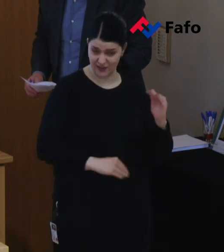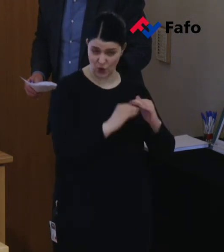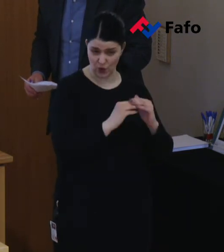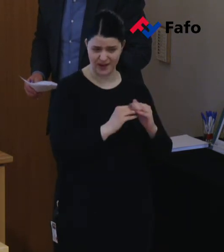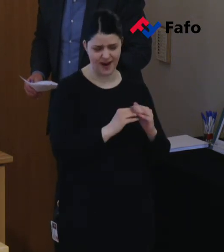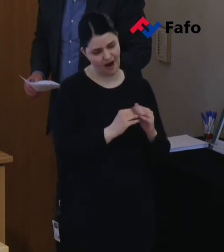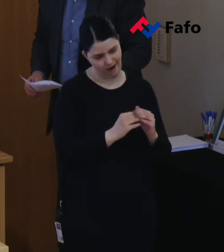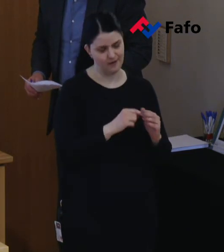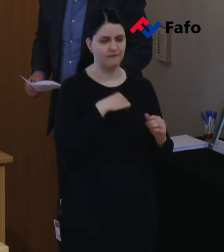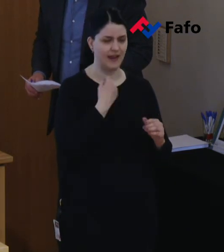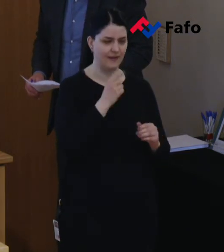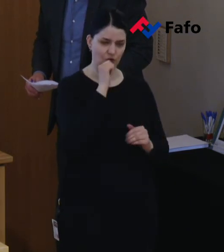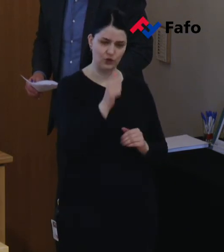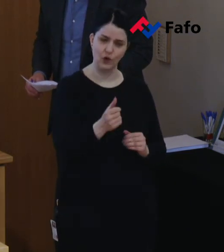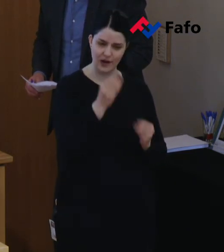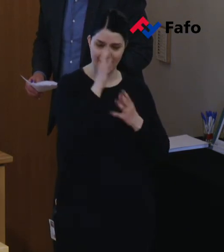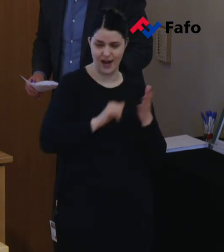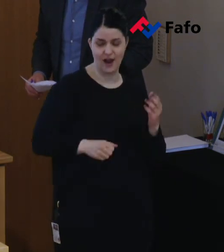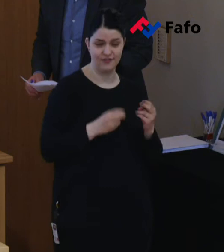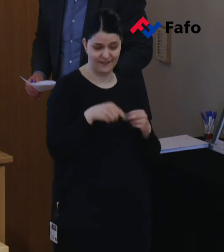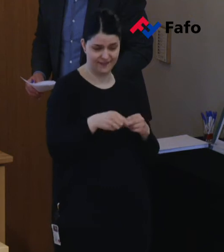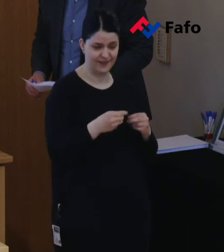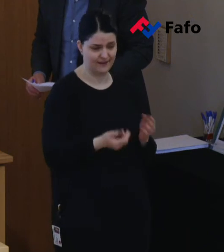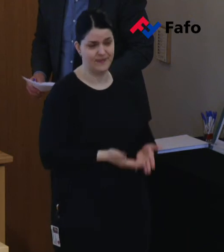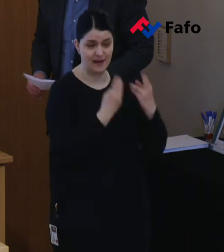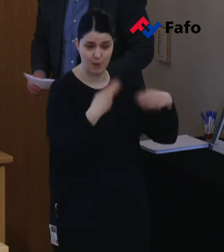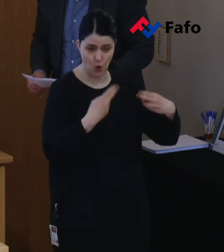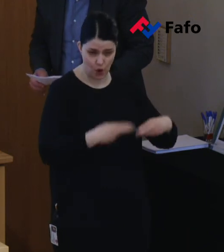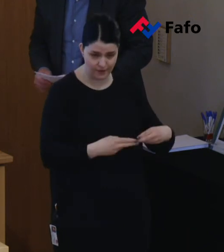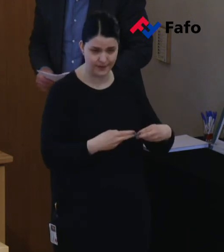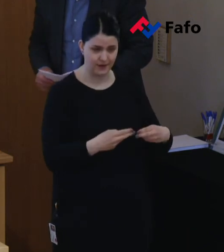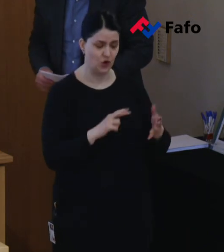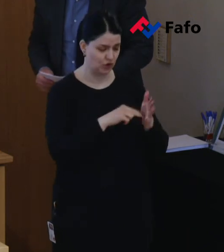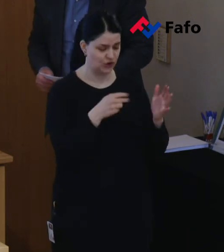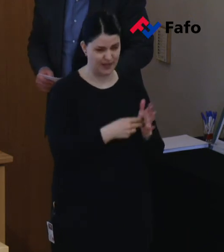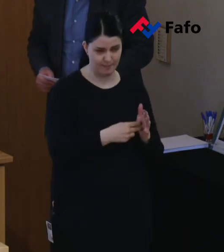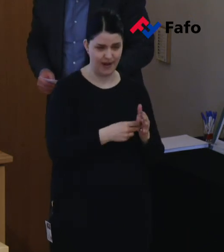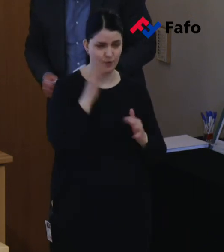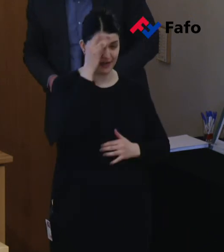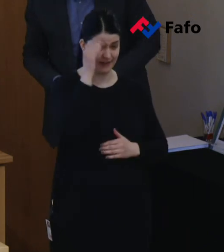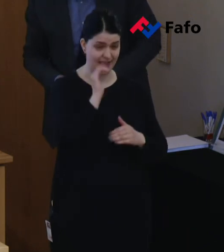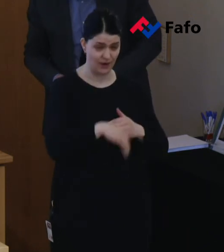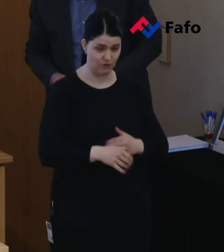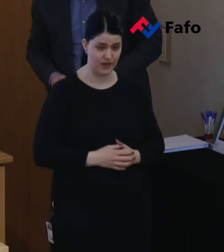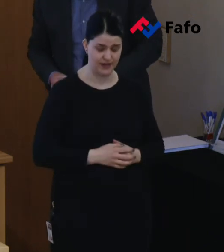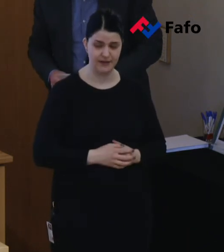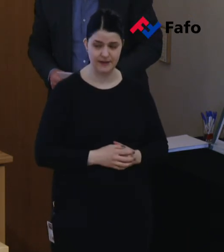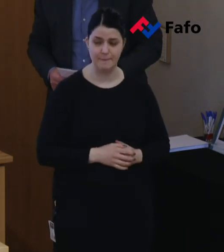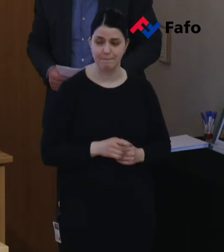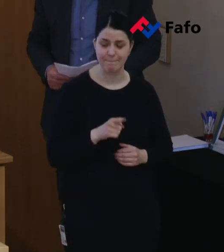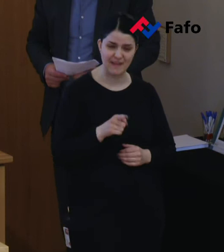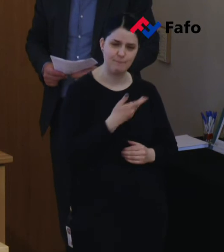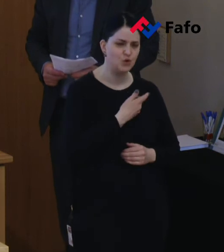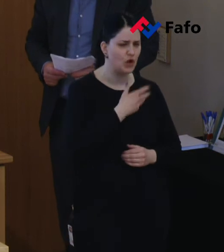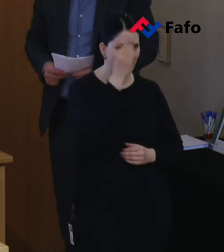denne hjelperollen, systematisk brukerorientering, det en sånn ting som man kan reflektere over. Samarbeid mellom helseforetak og kommunene, der det